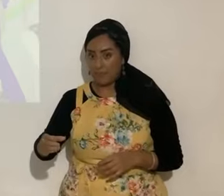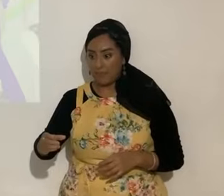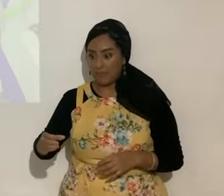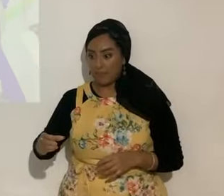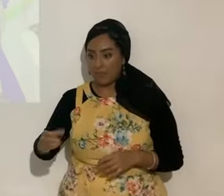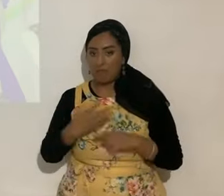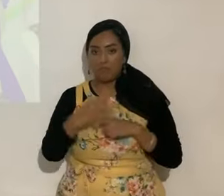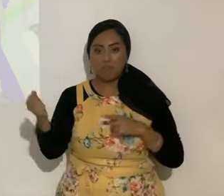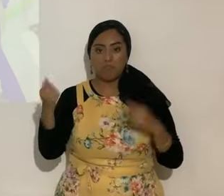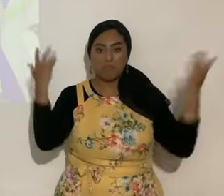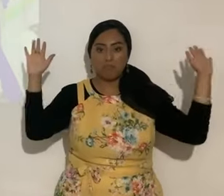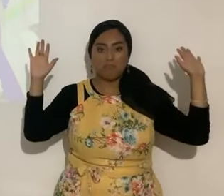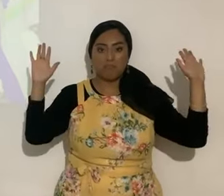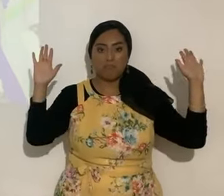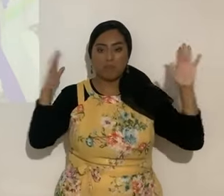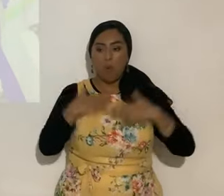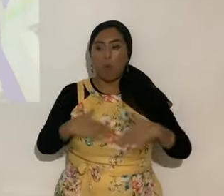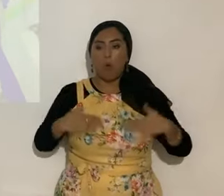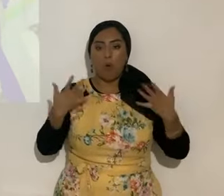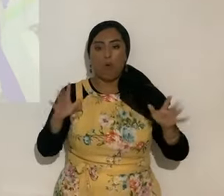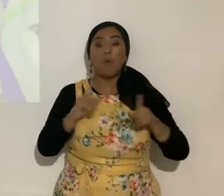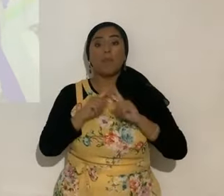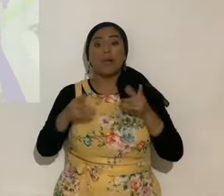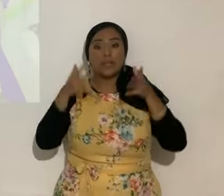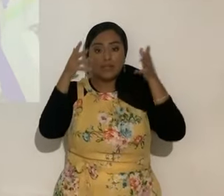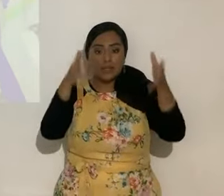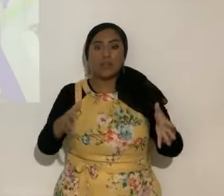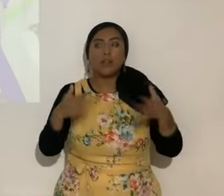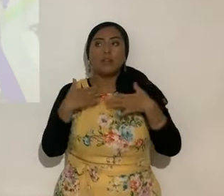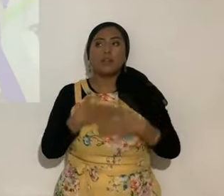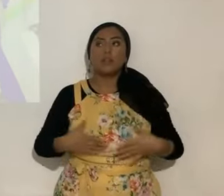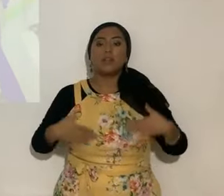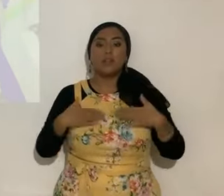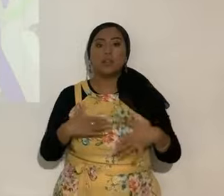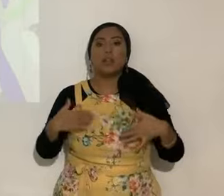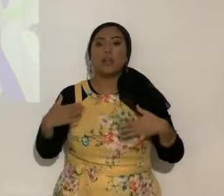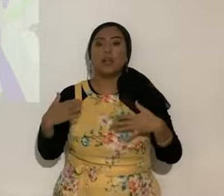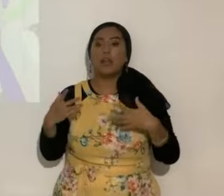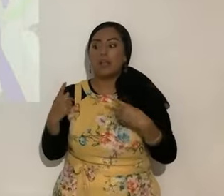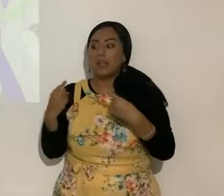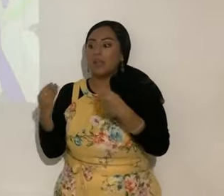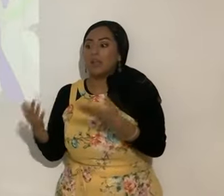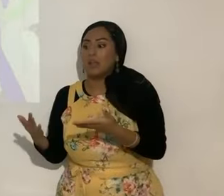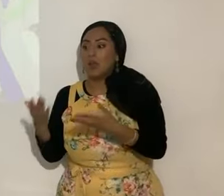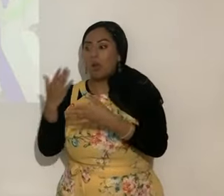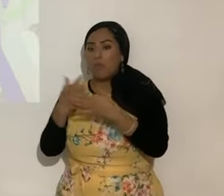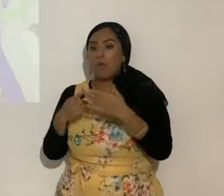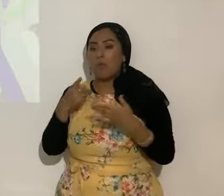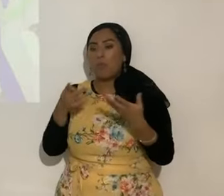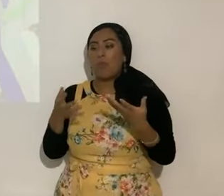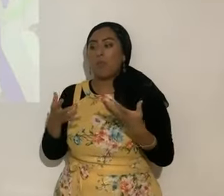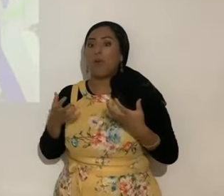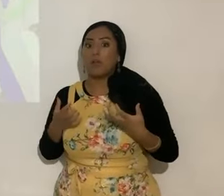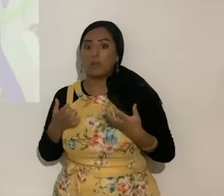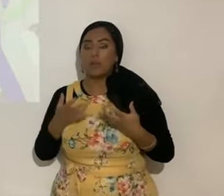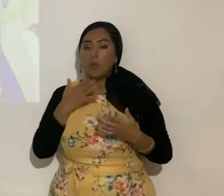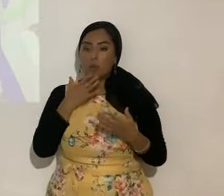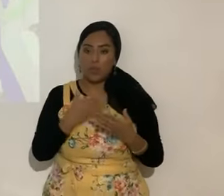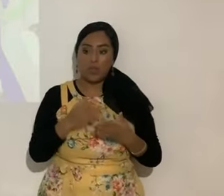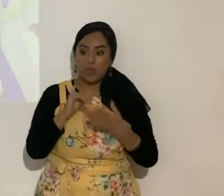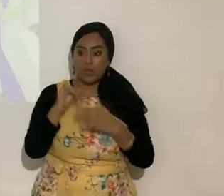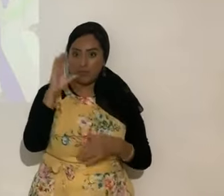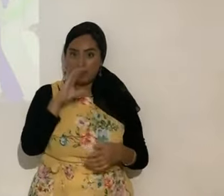y se fue, pero queda el placer, en cuanto que se hizo, lo que se quiso, en lo bueno, eso es lo